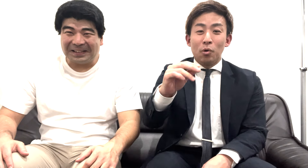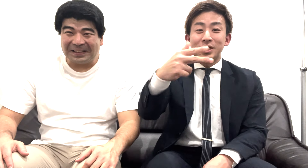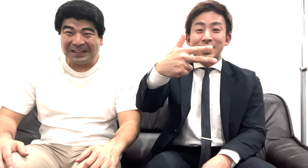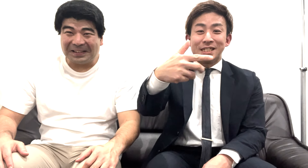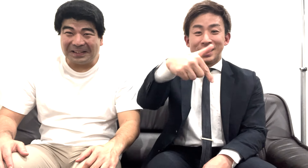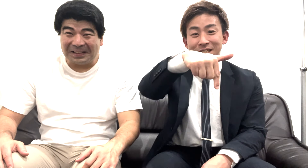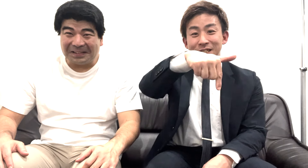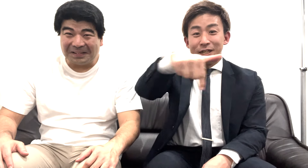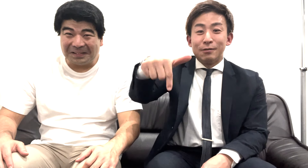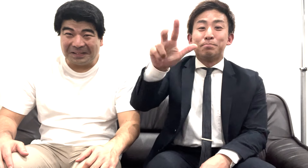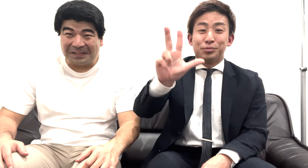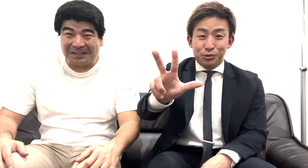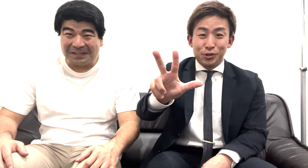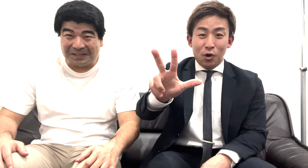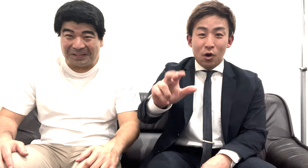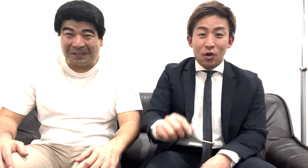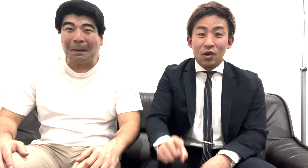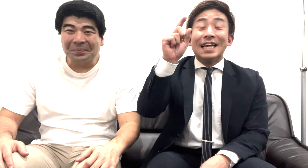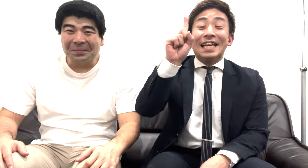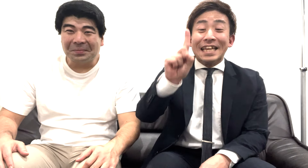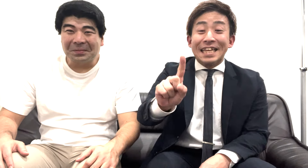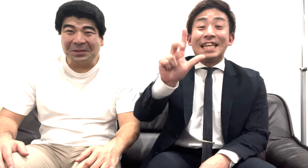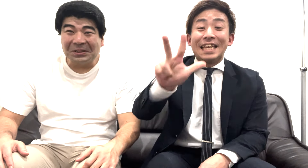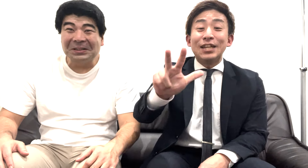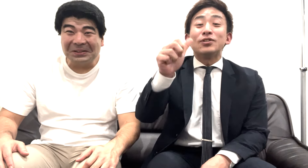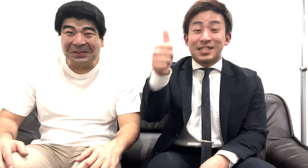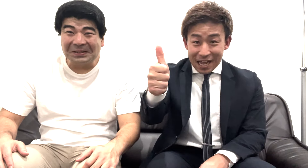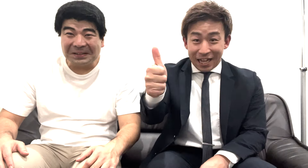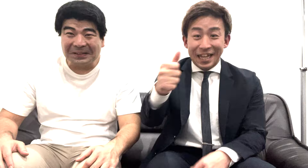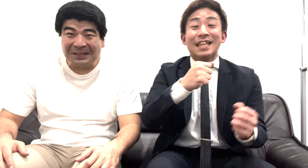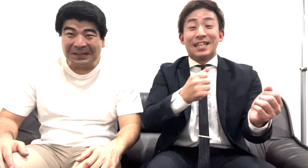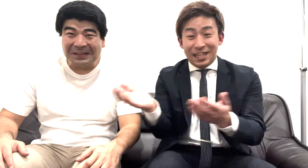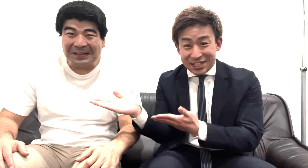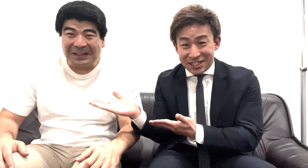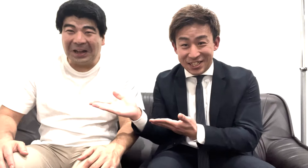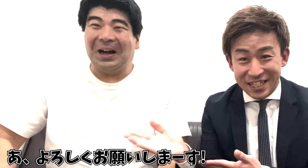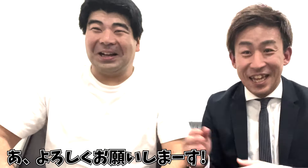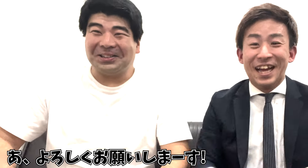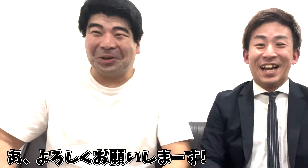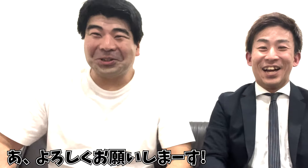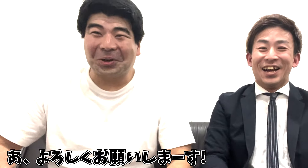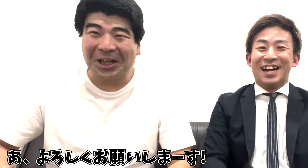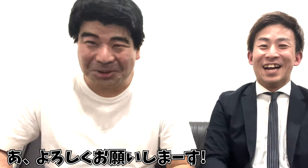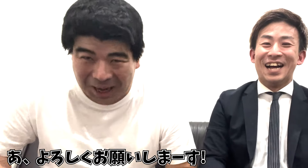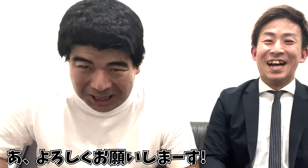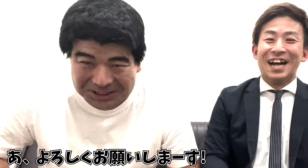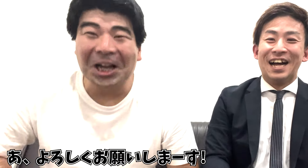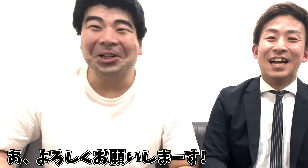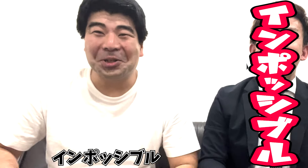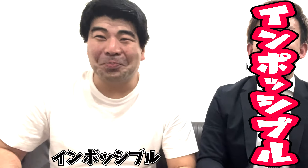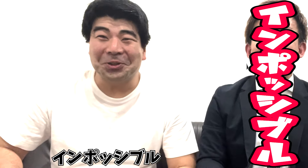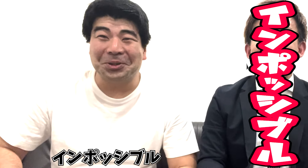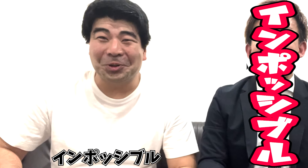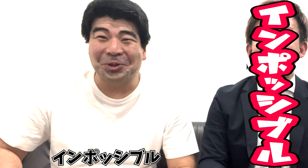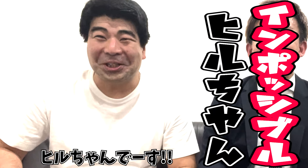ッシブルのヒルちゃんです。 あ、よろしくお願いします。インポッシブルヒルちゃ